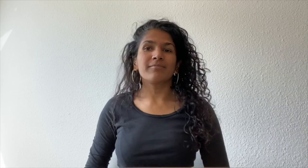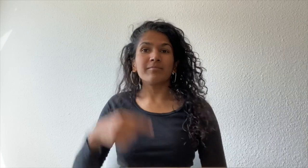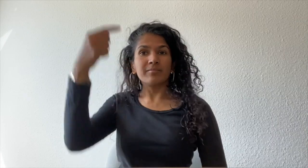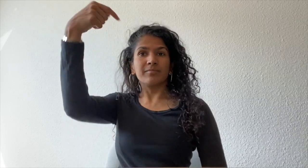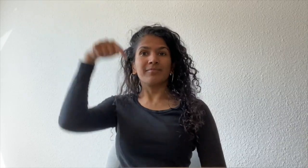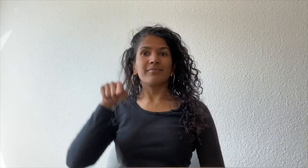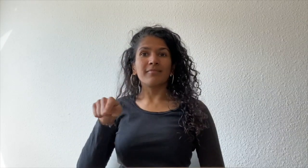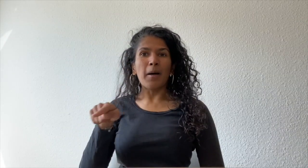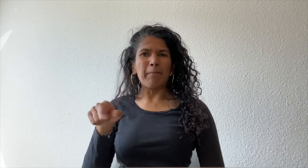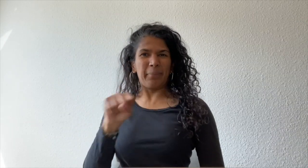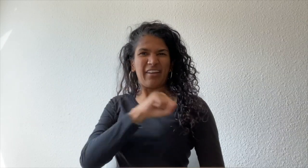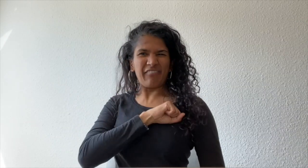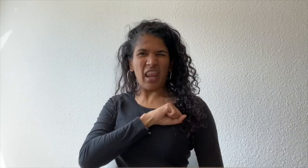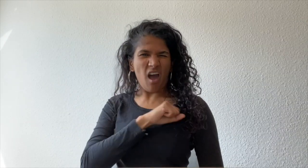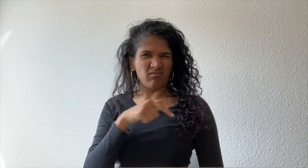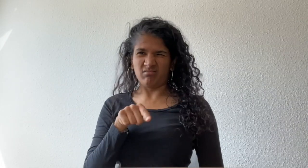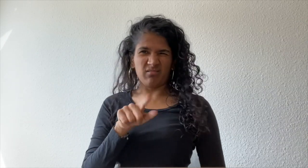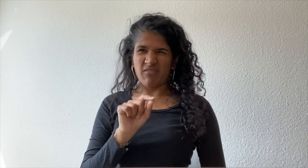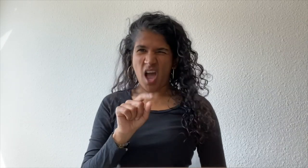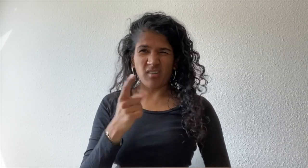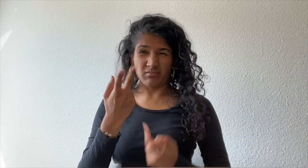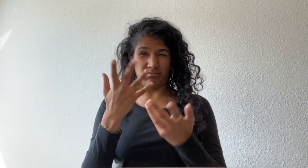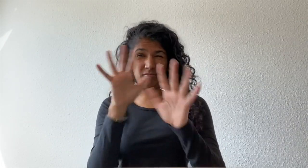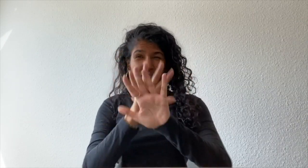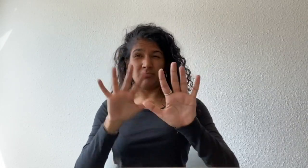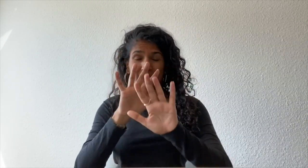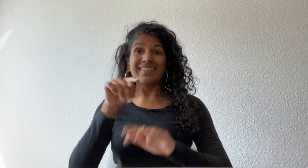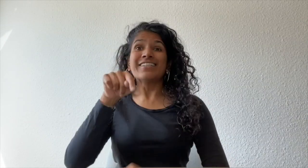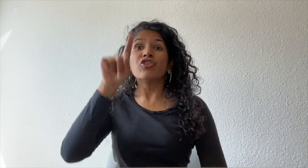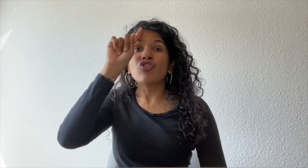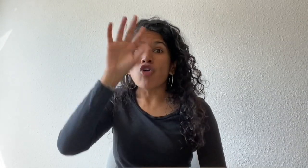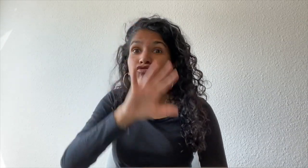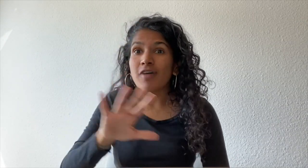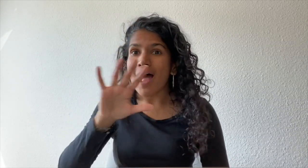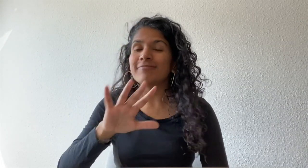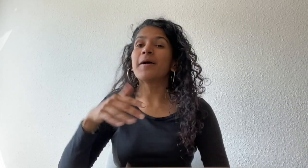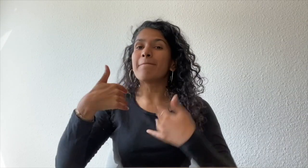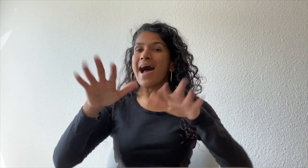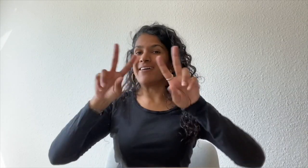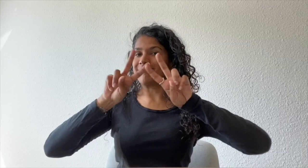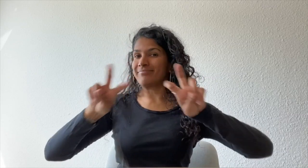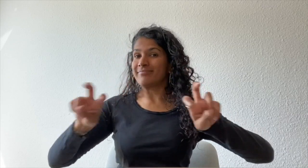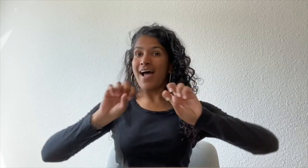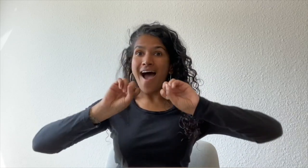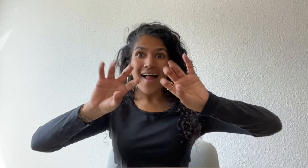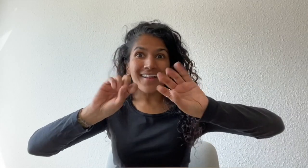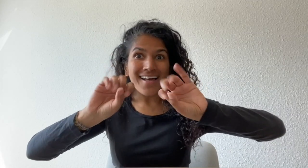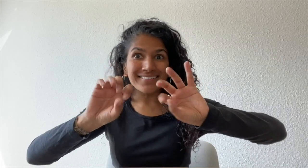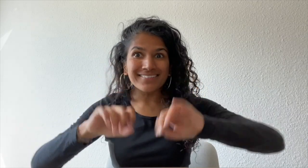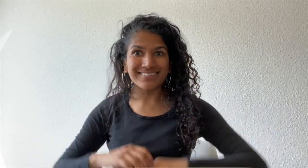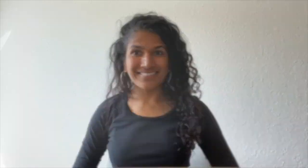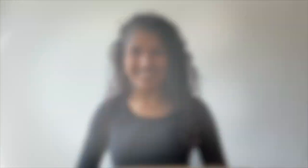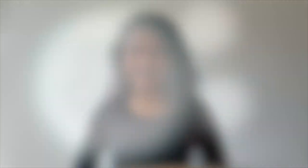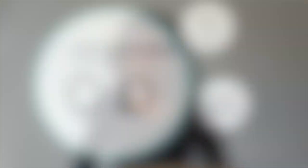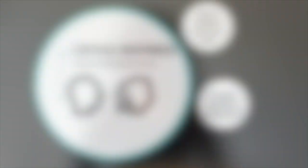bezeichnet wird. Außerdem lege ich dar, was es mit dem in Deutschland schwer fassbaren Begriff Privilegien auf sich